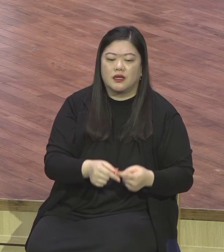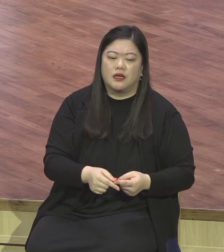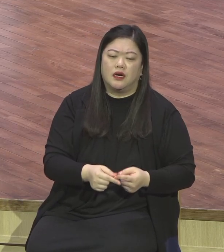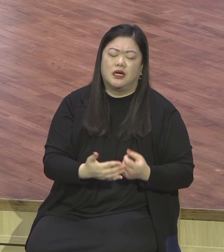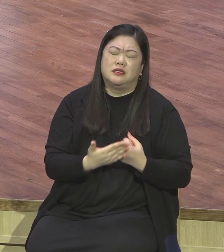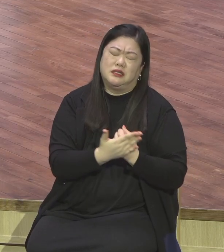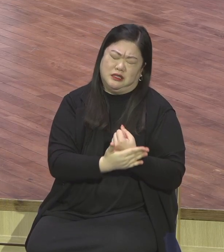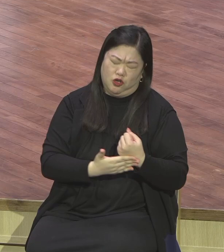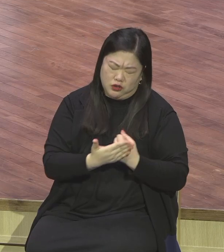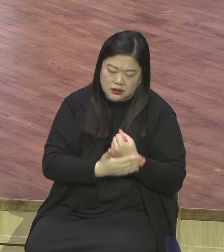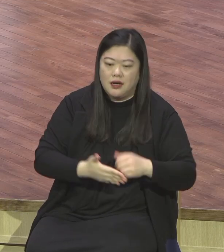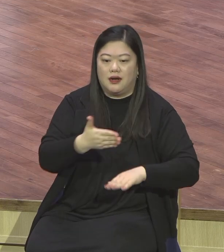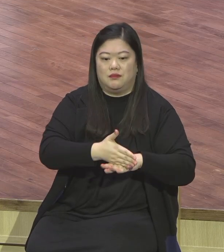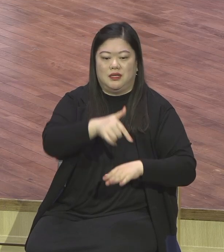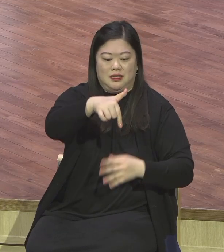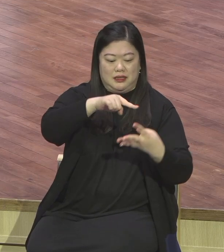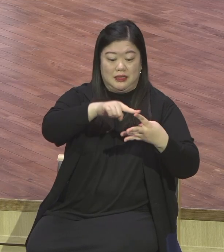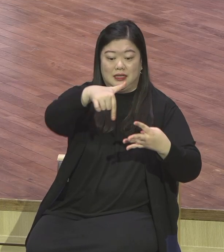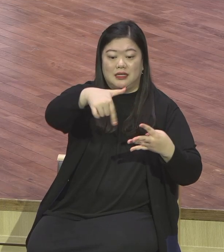감사하다